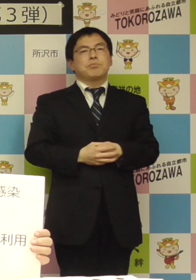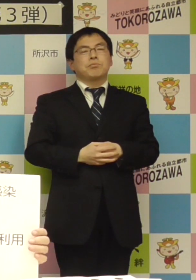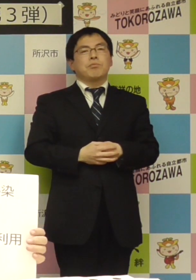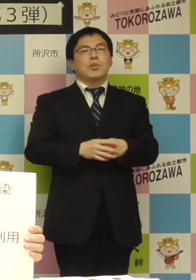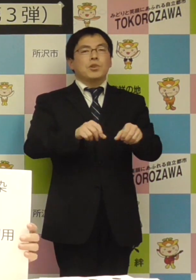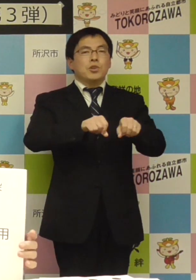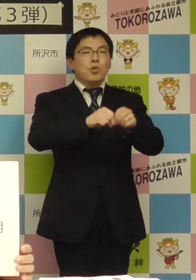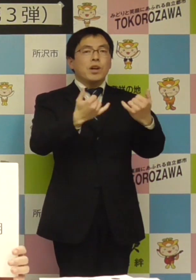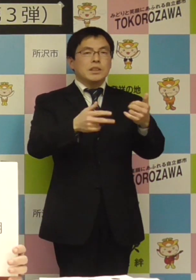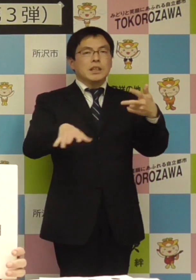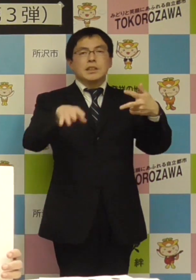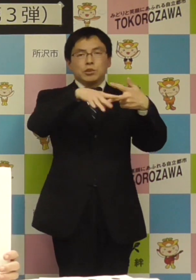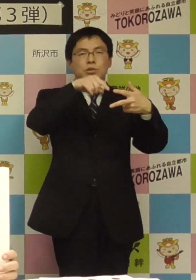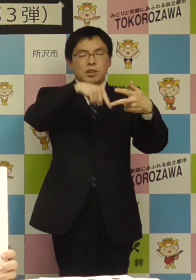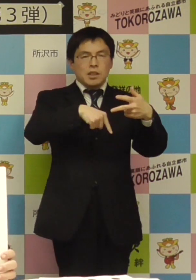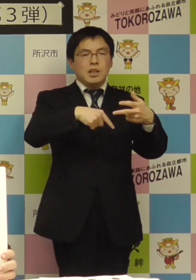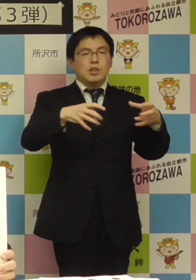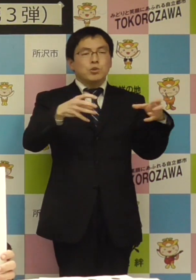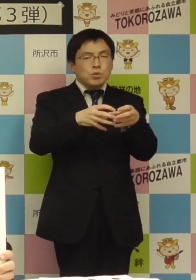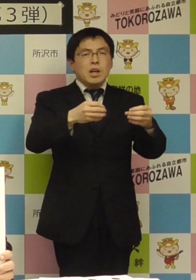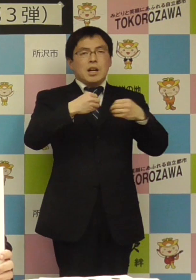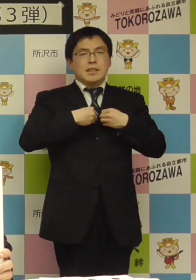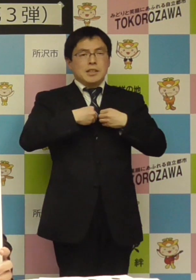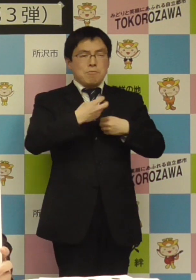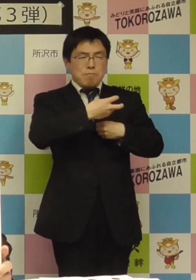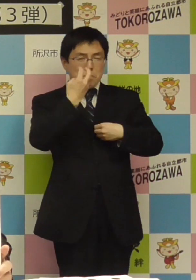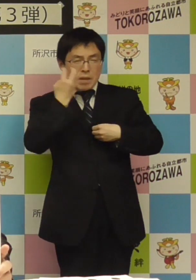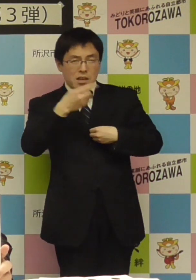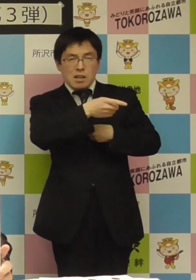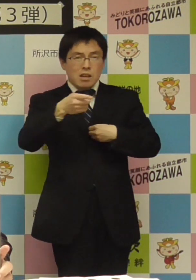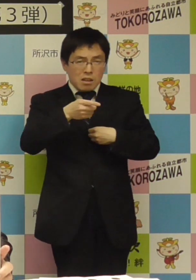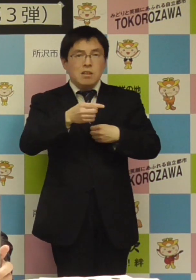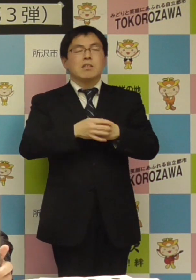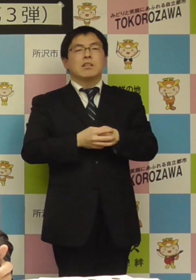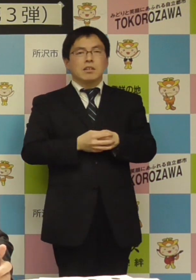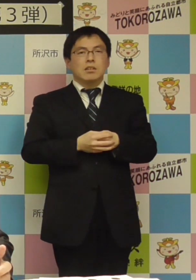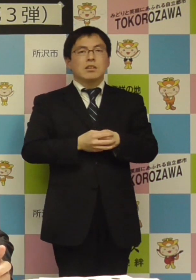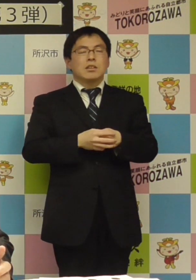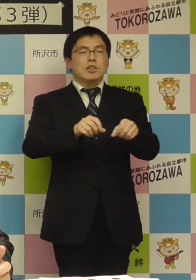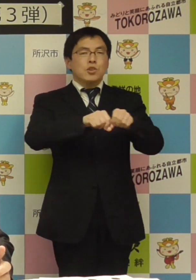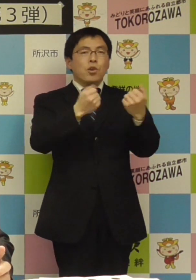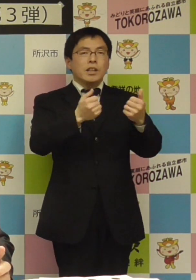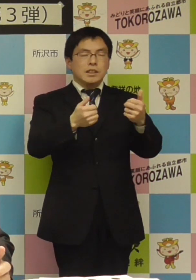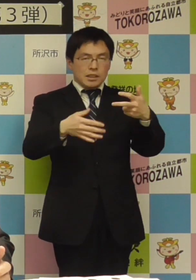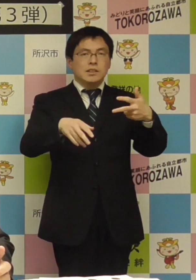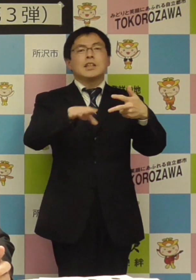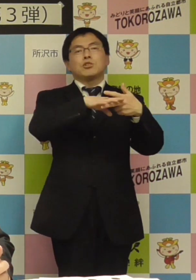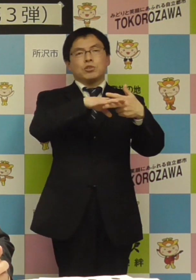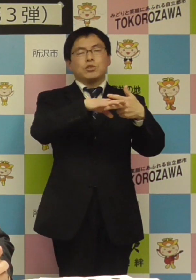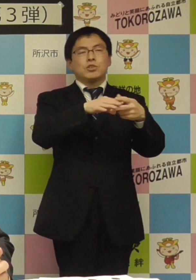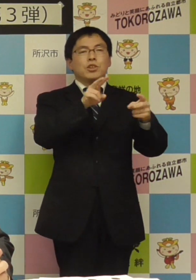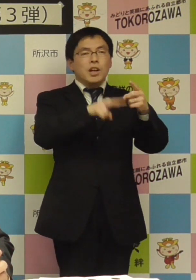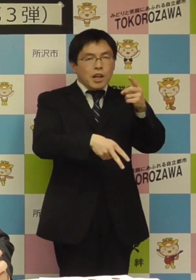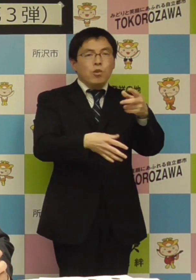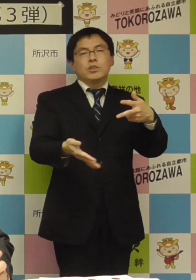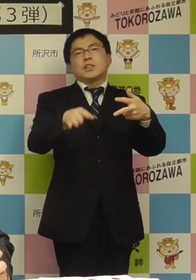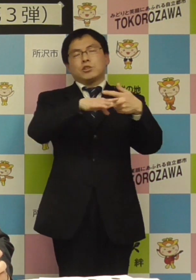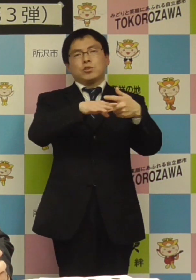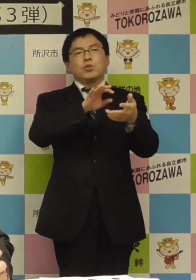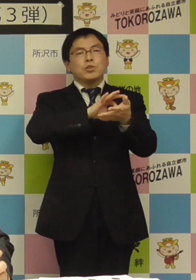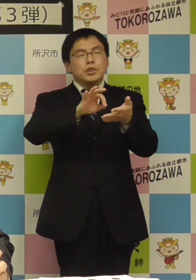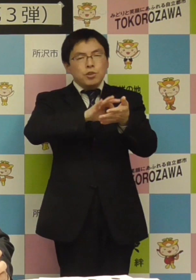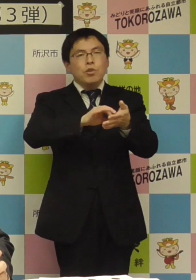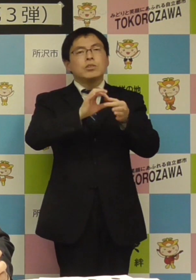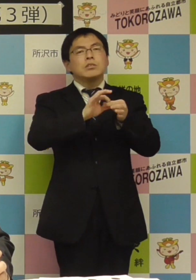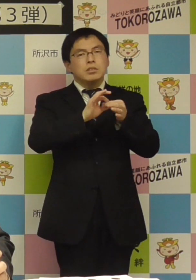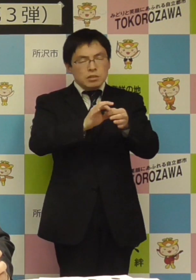障害者施設で集団感染が発生しています。障害者施設、介護施設の利用に